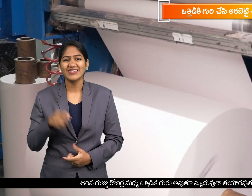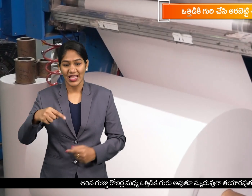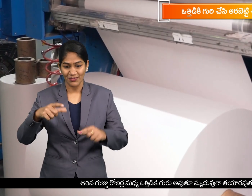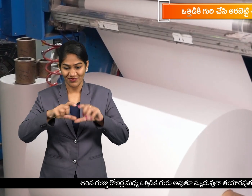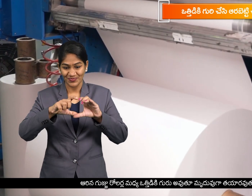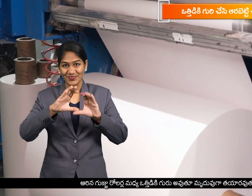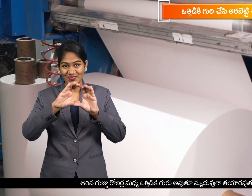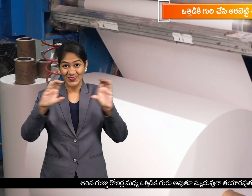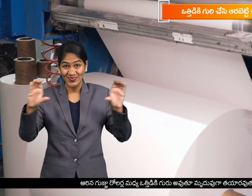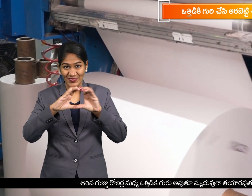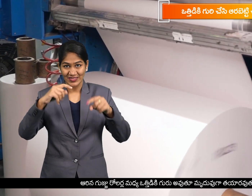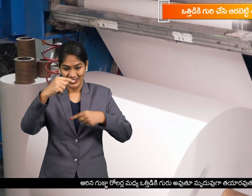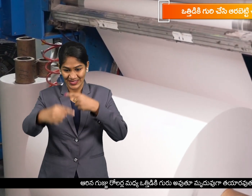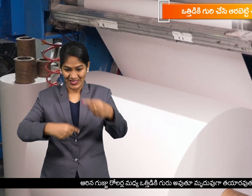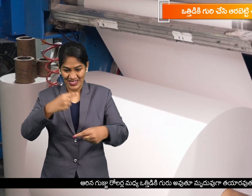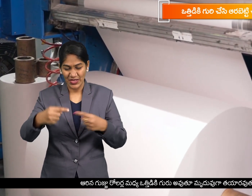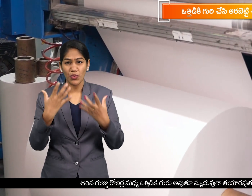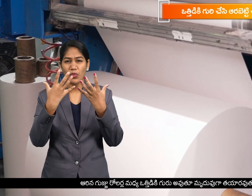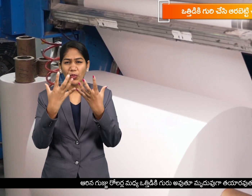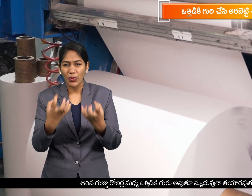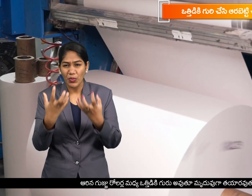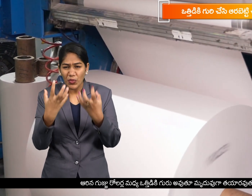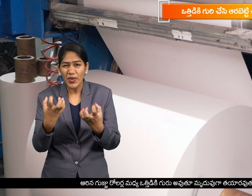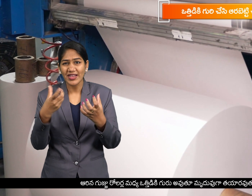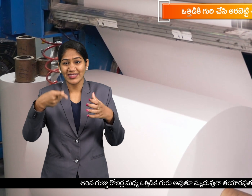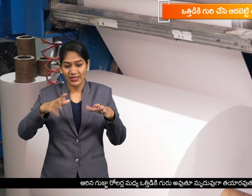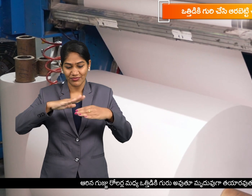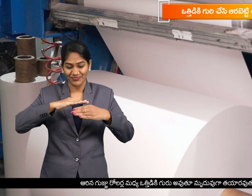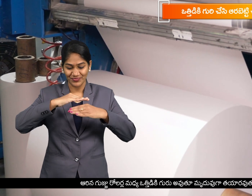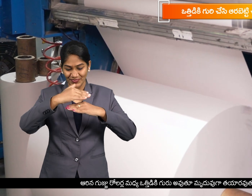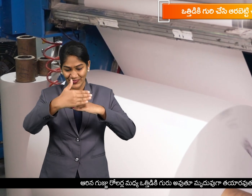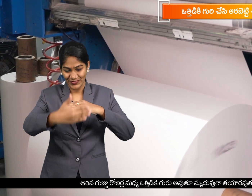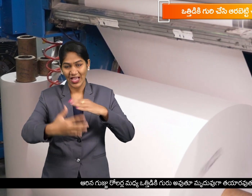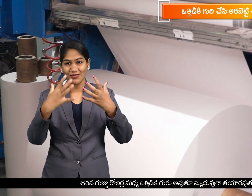ఆరిన గుజ్జు రోలర్ల మధ్య ఒత్తిడికి గురి అవుతూ మృదువుగా తయారవుతుంది.